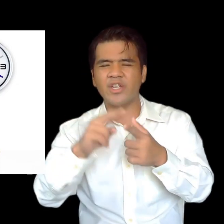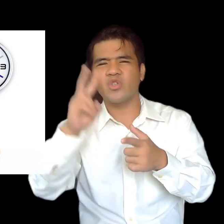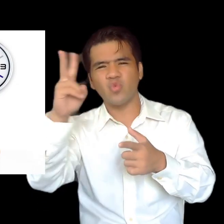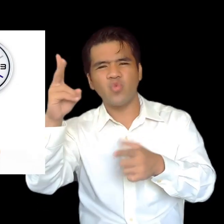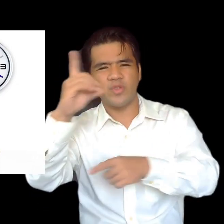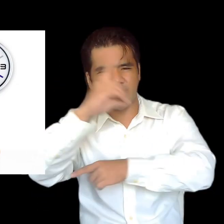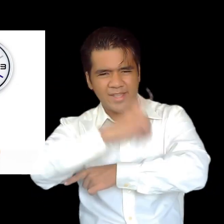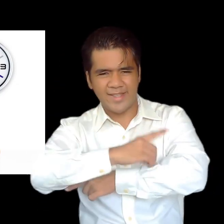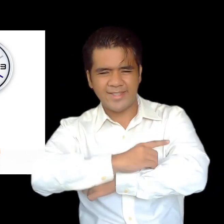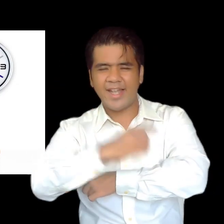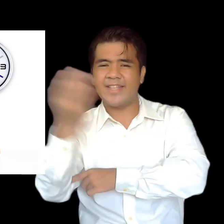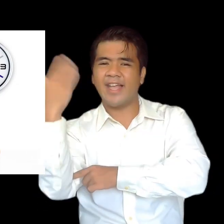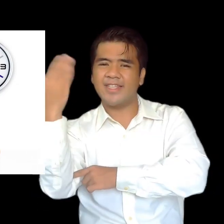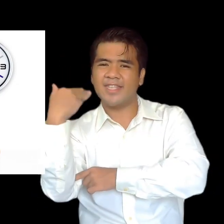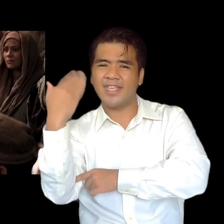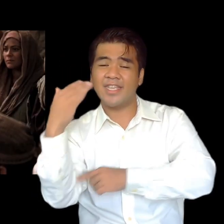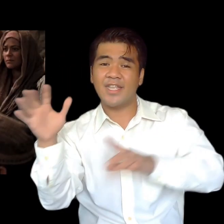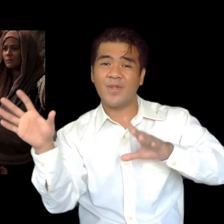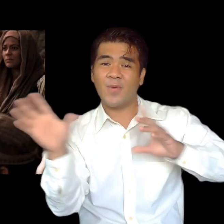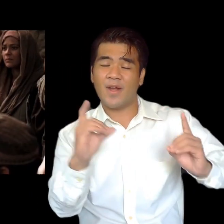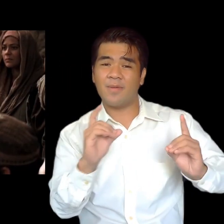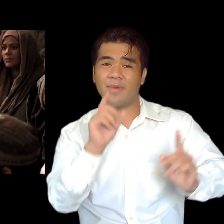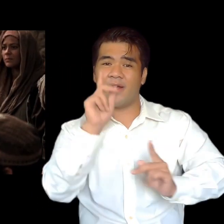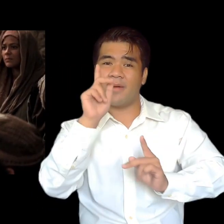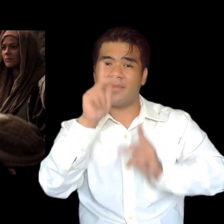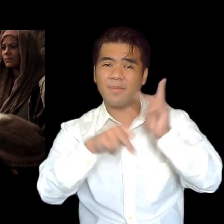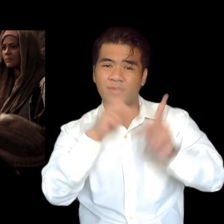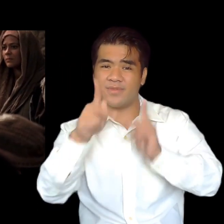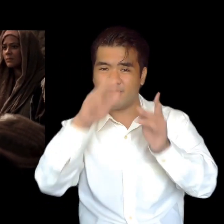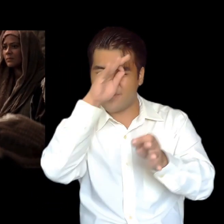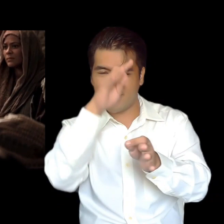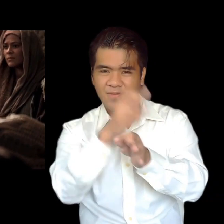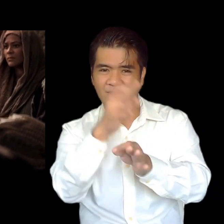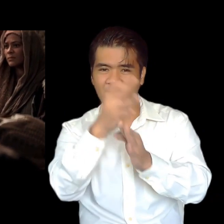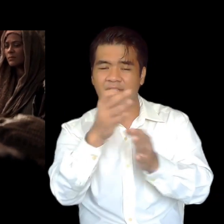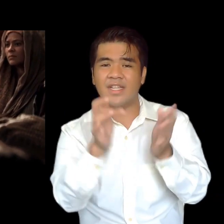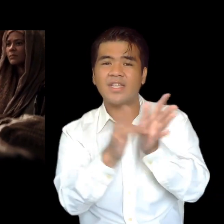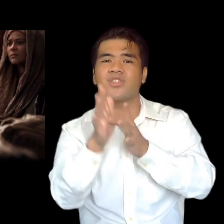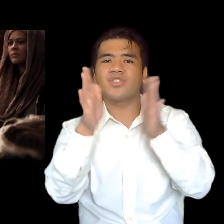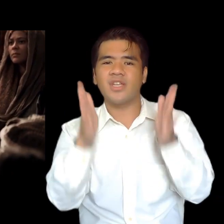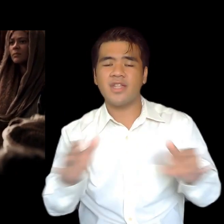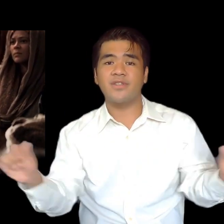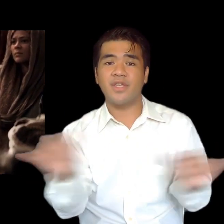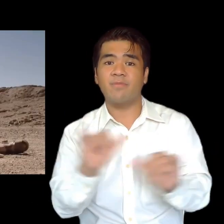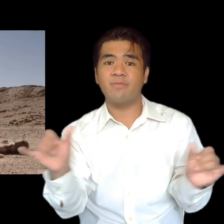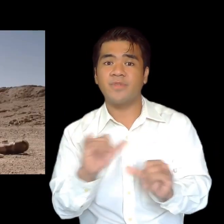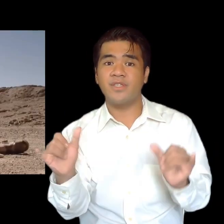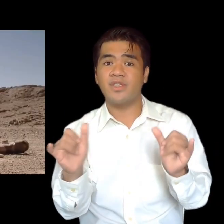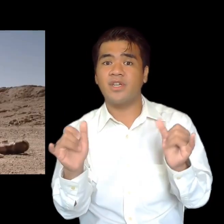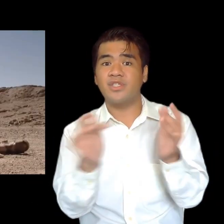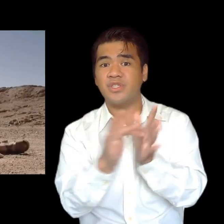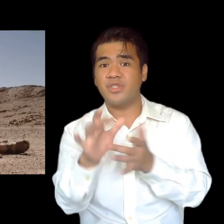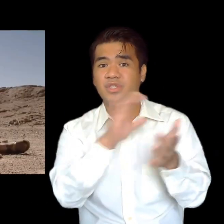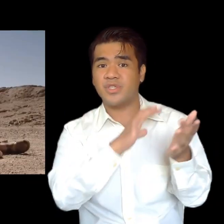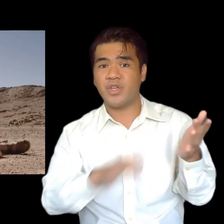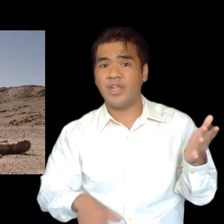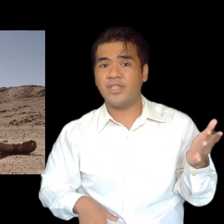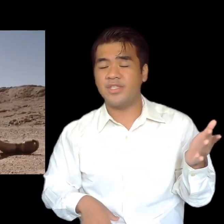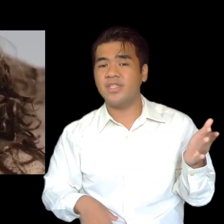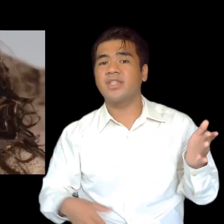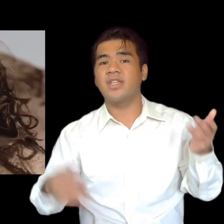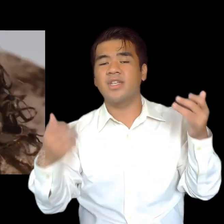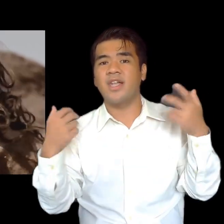loob ng isa o higit pang araw na noon pa man ay ginagawa na ng mga tapat na alagad ng Diyos, maging ng ating